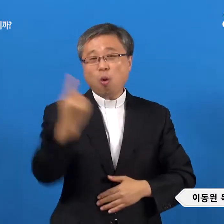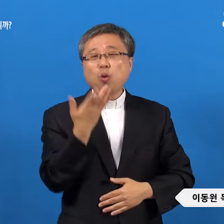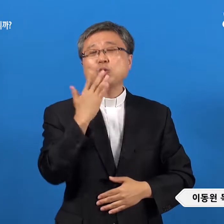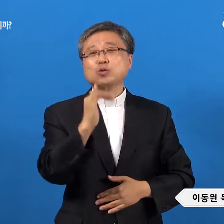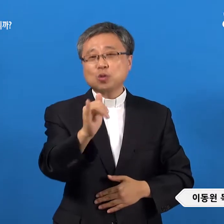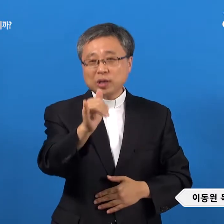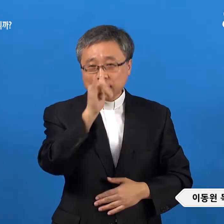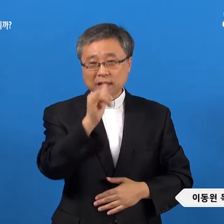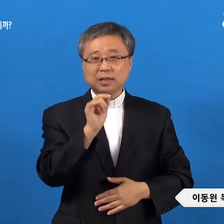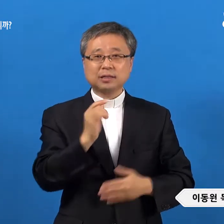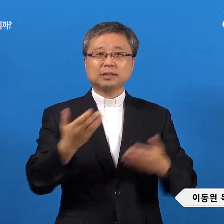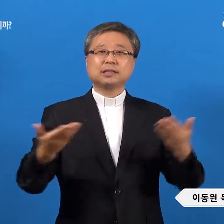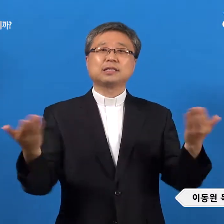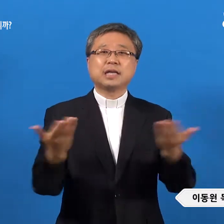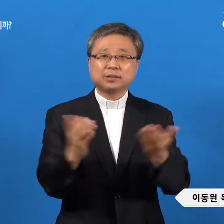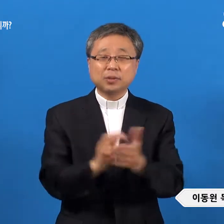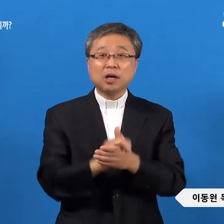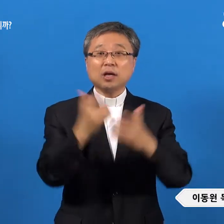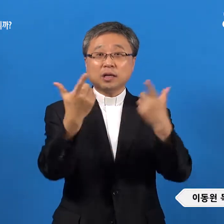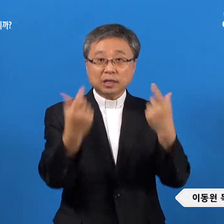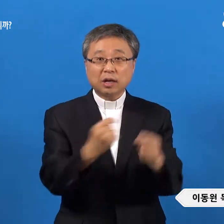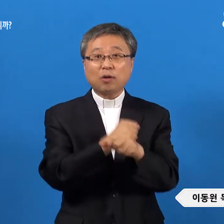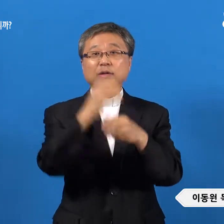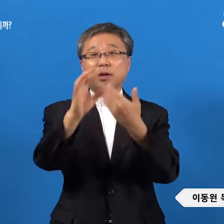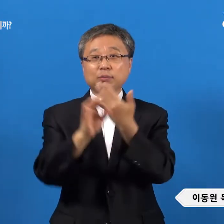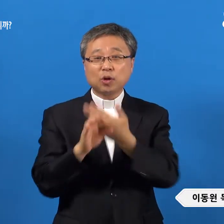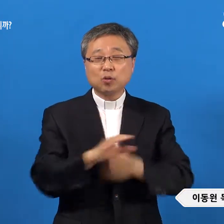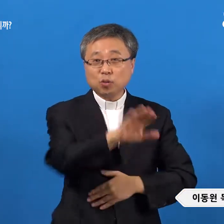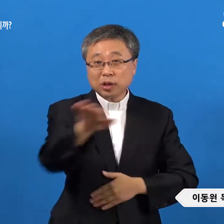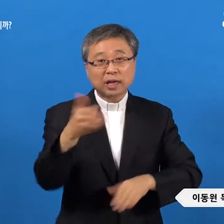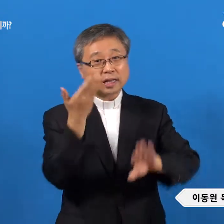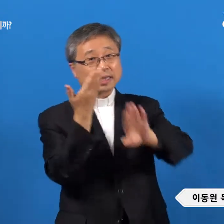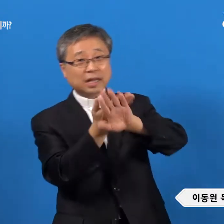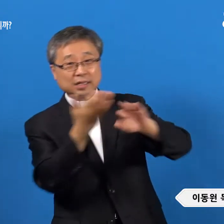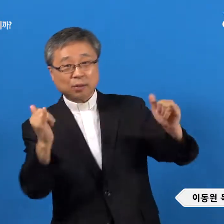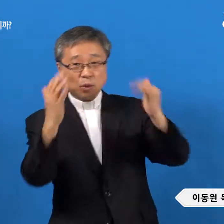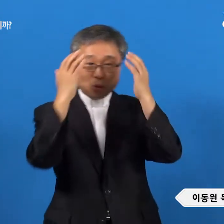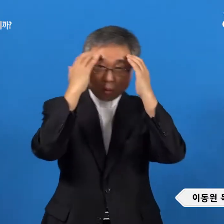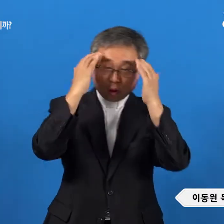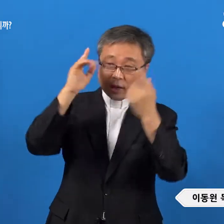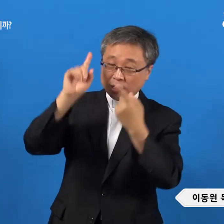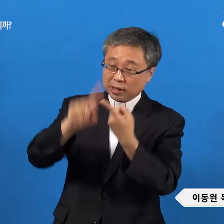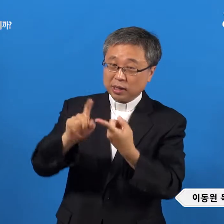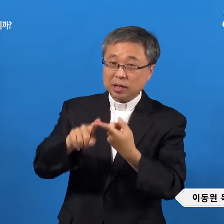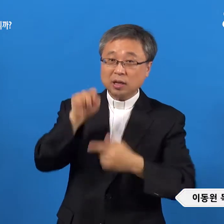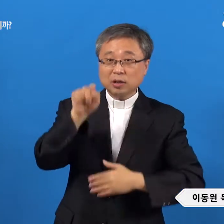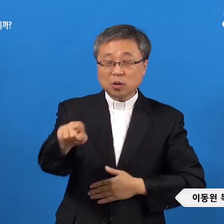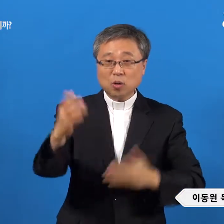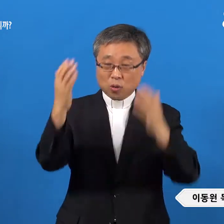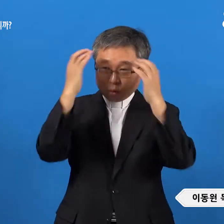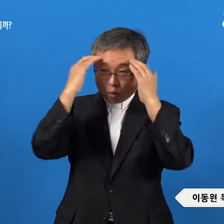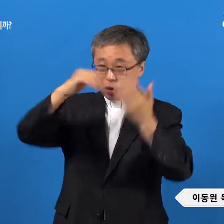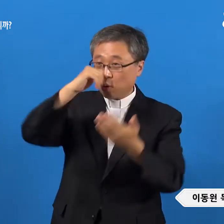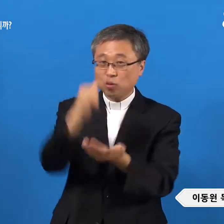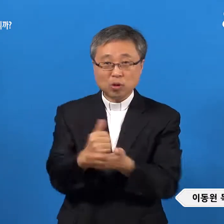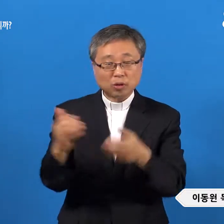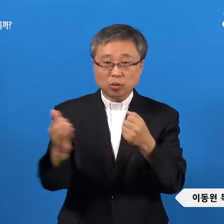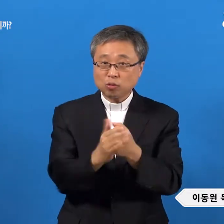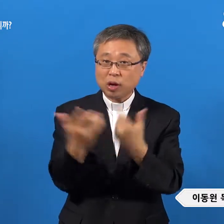수도 있다는 것입니다. 그렇다면 우리가 다른 사람의 고난에 대해서는 그 고난이 죄 때문인 것처럼